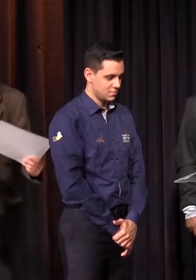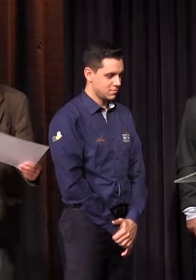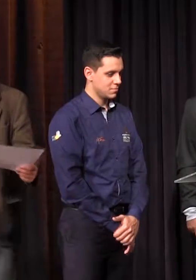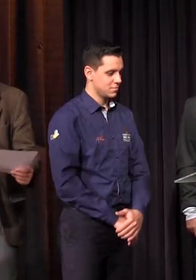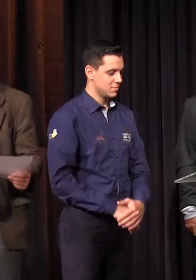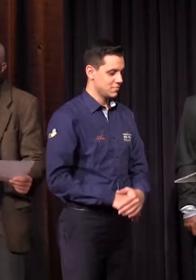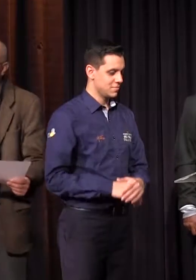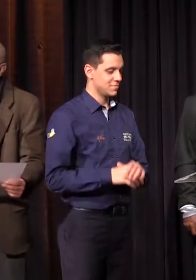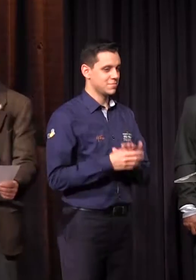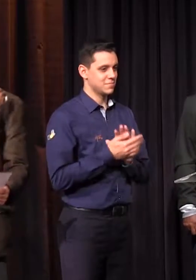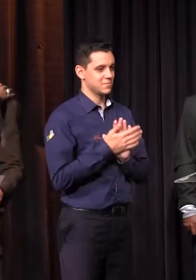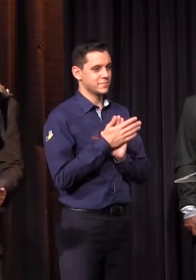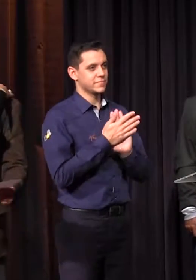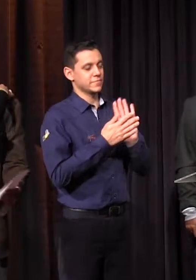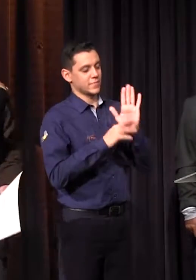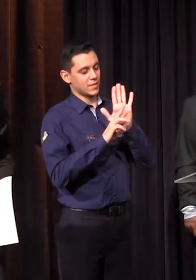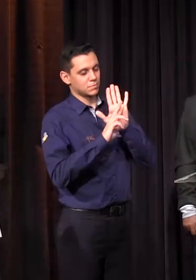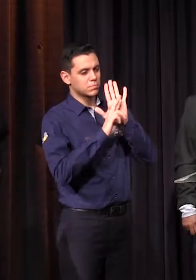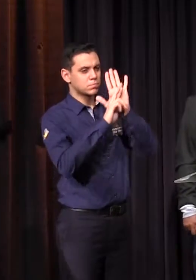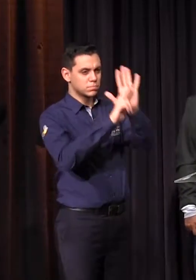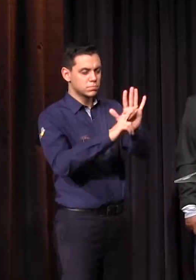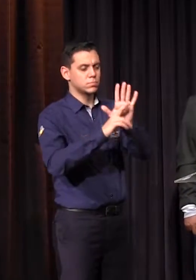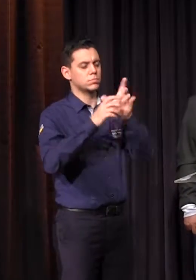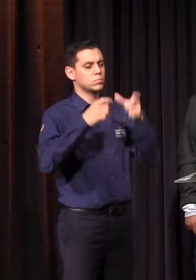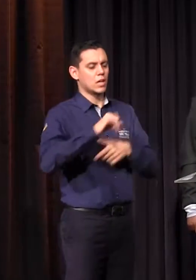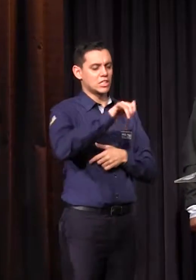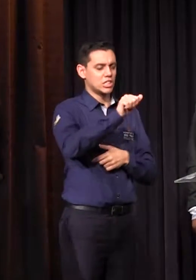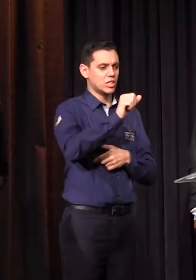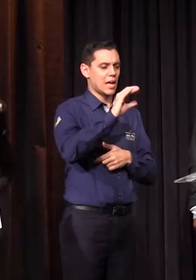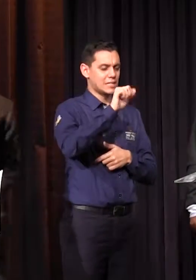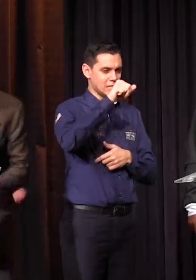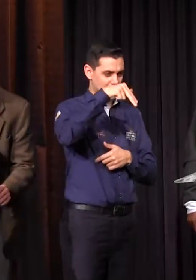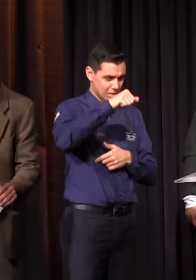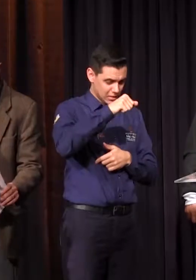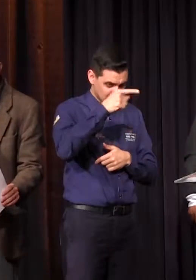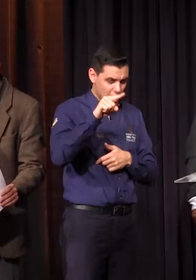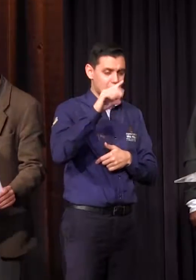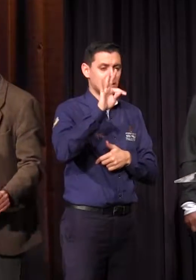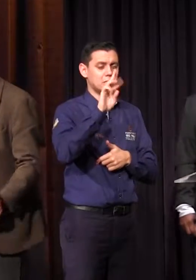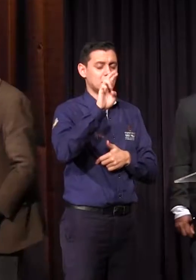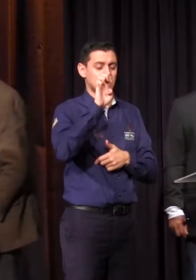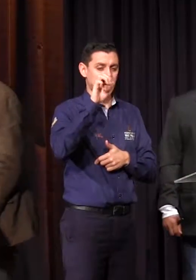representando a diretoria regional do jaçanã time já a professora maria filomena